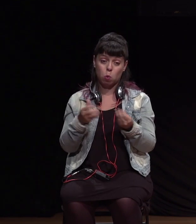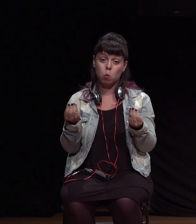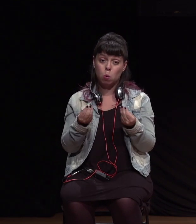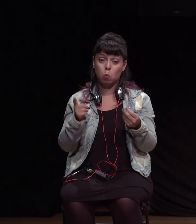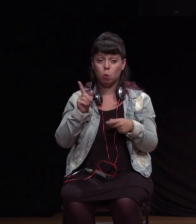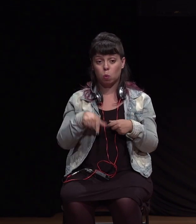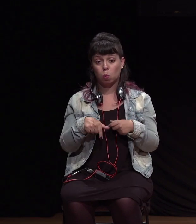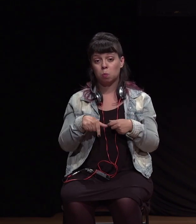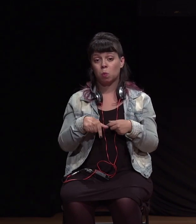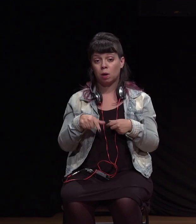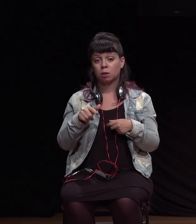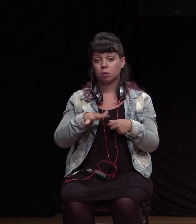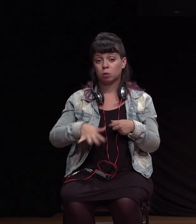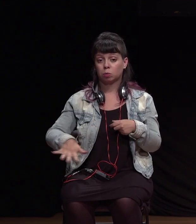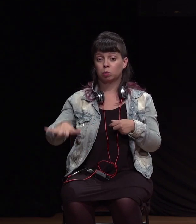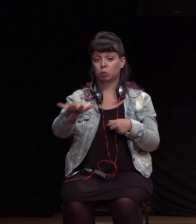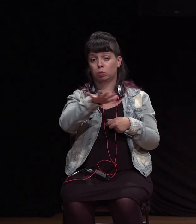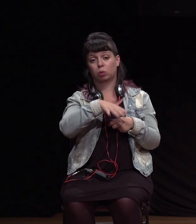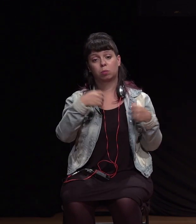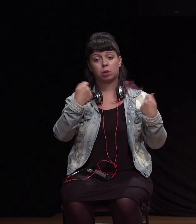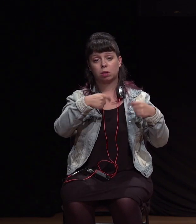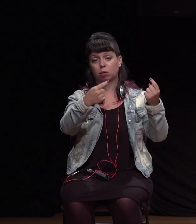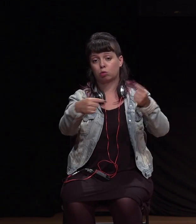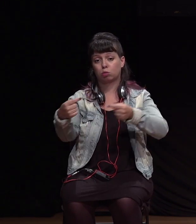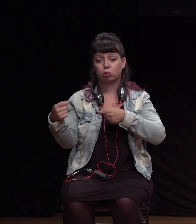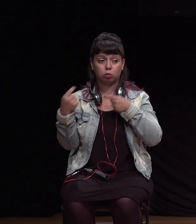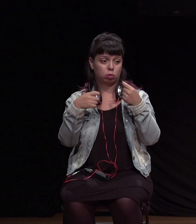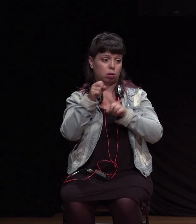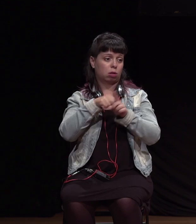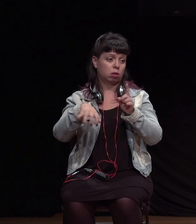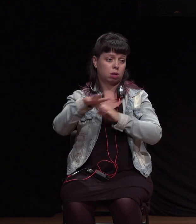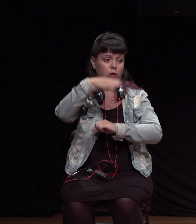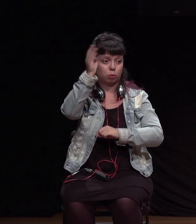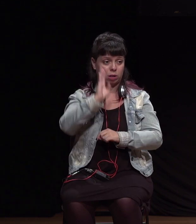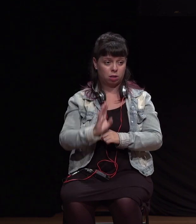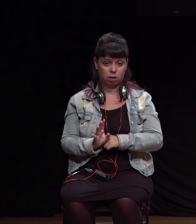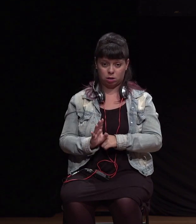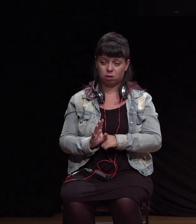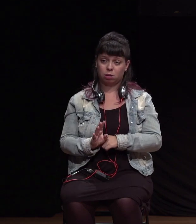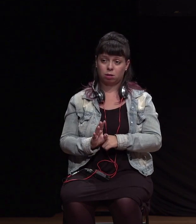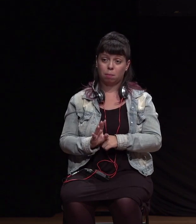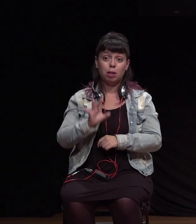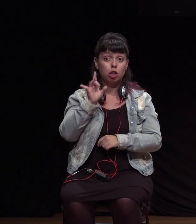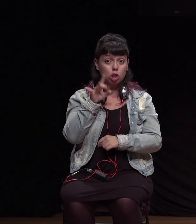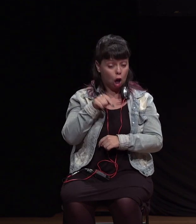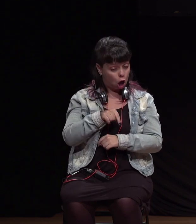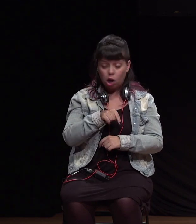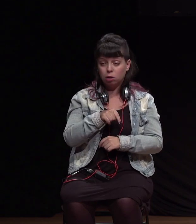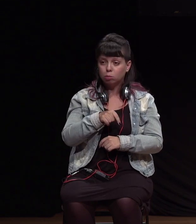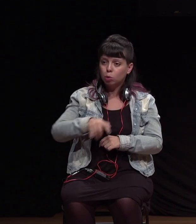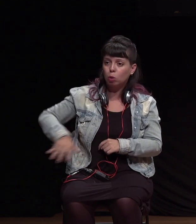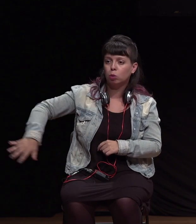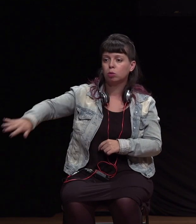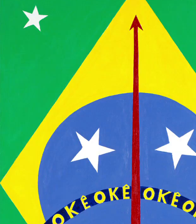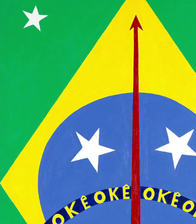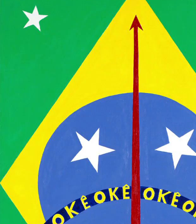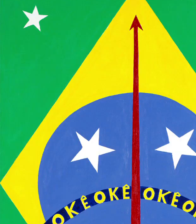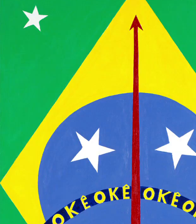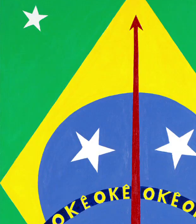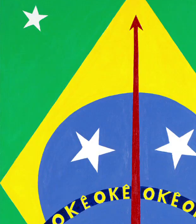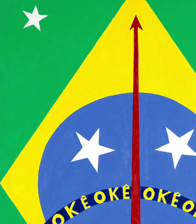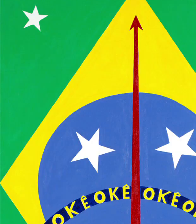todo mundo, né? Uma questão que precisa ser discutida pela sociedade brasileira, e não só, né? E partilhada como um desafio, né?